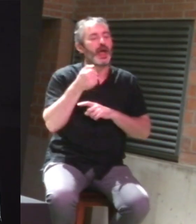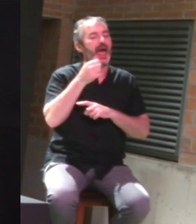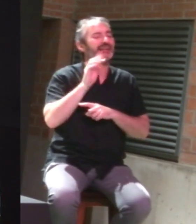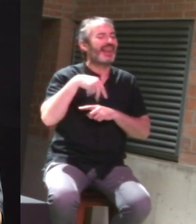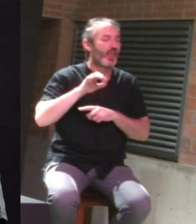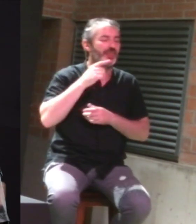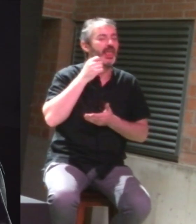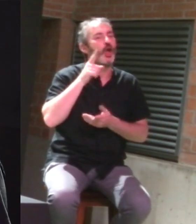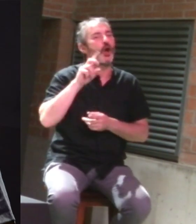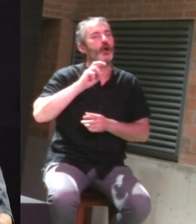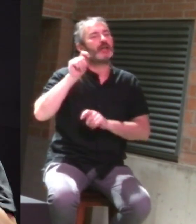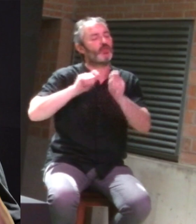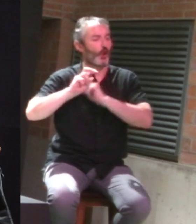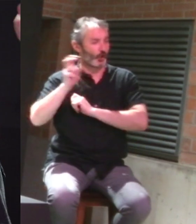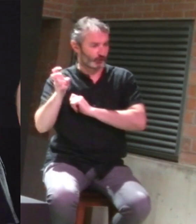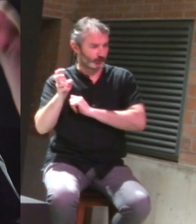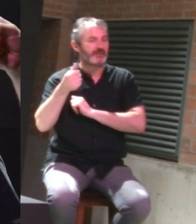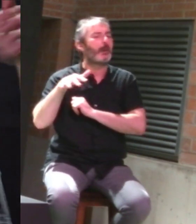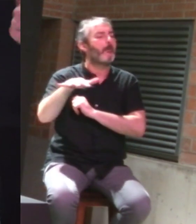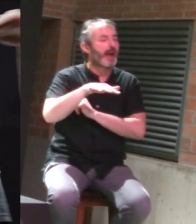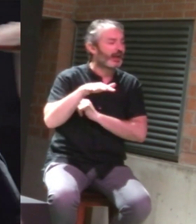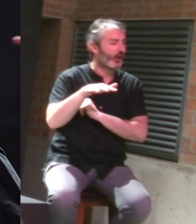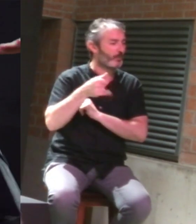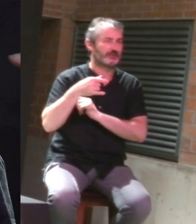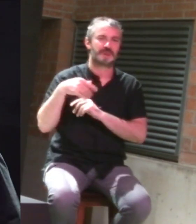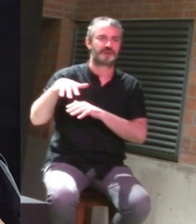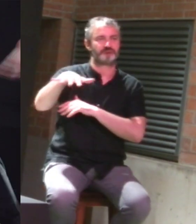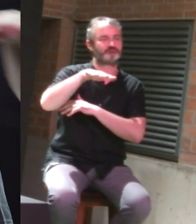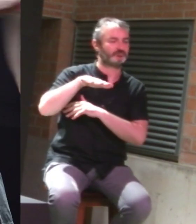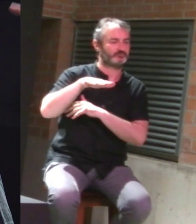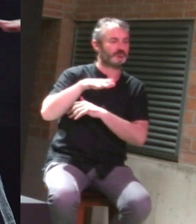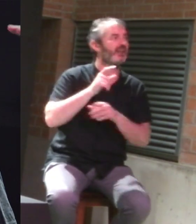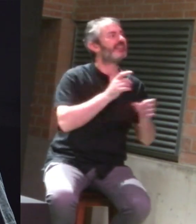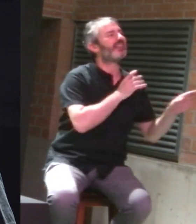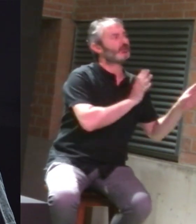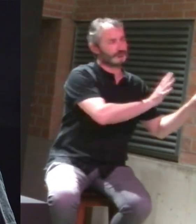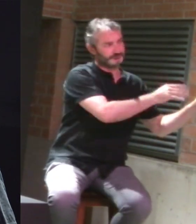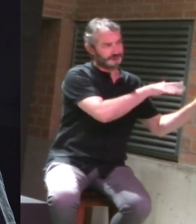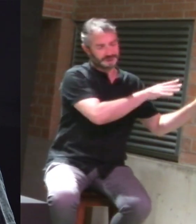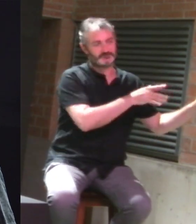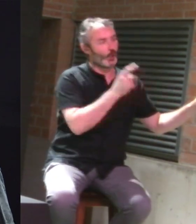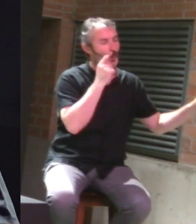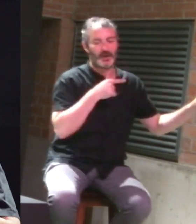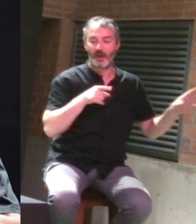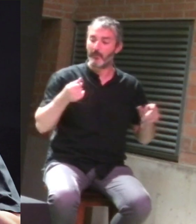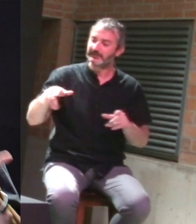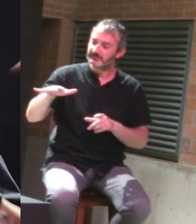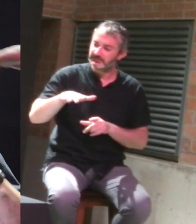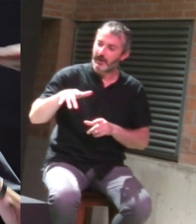ateneos, en los espacios barriales, ¿no? En los espacios, digamos, de los barrios, se encontraban mucho más